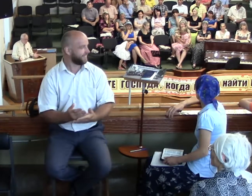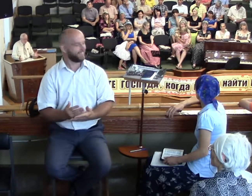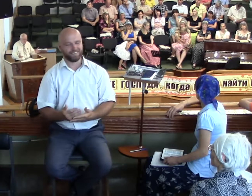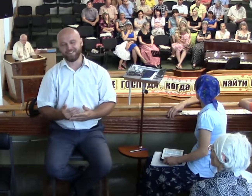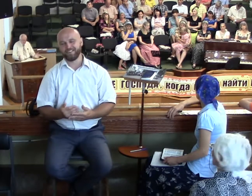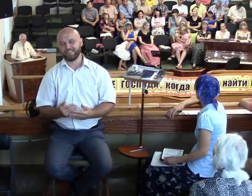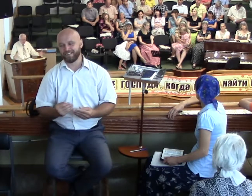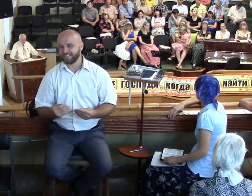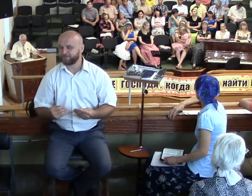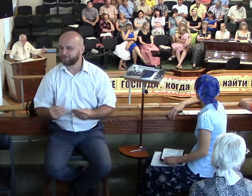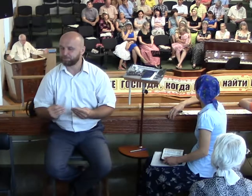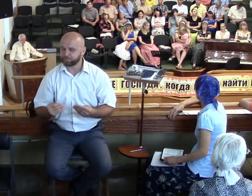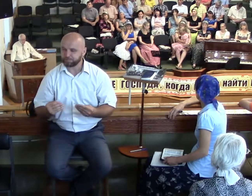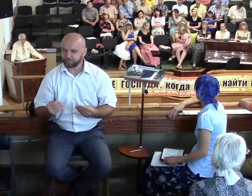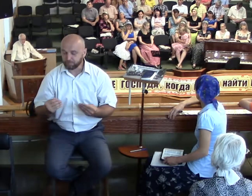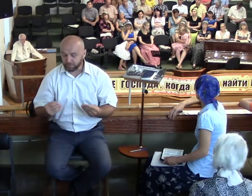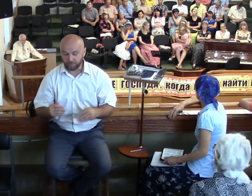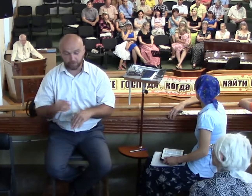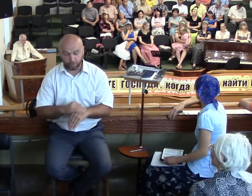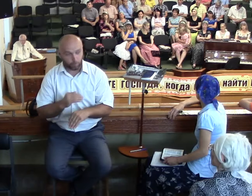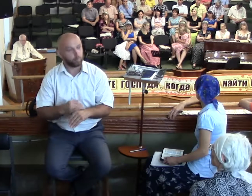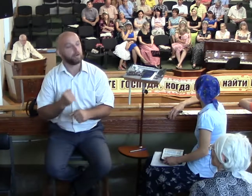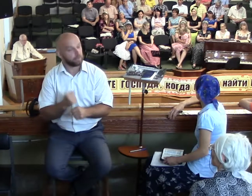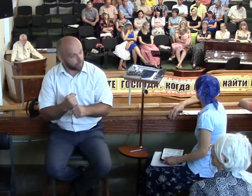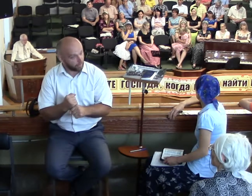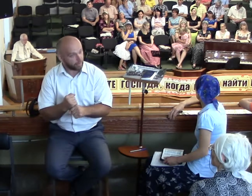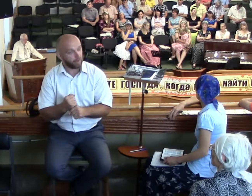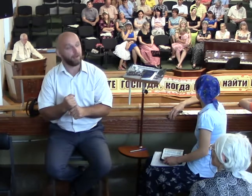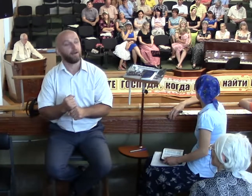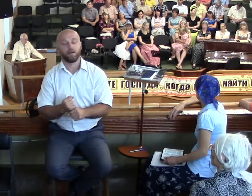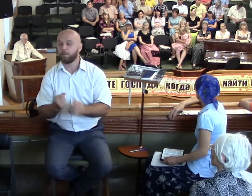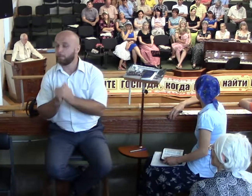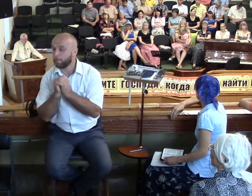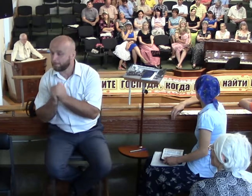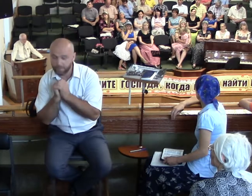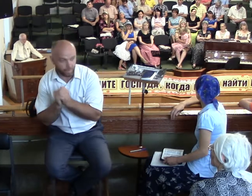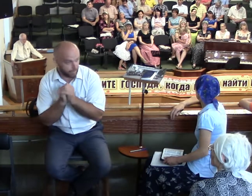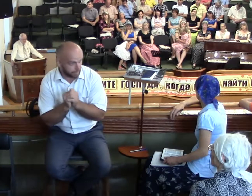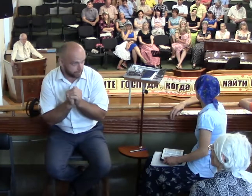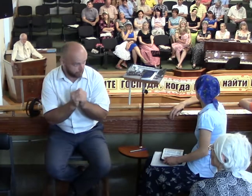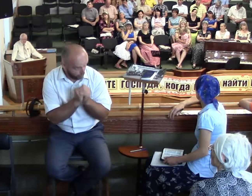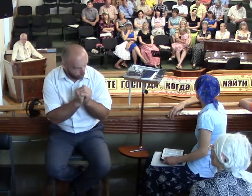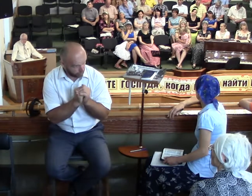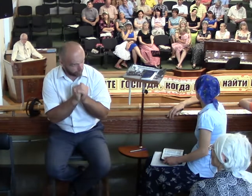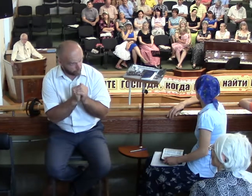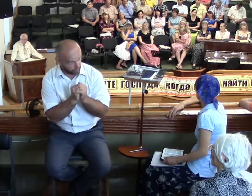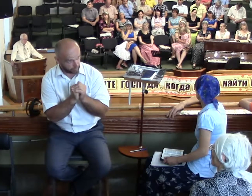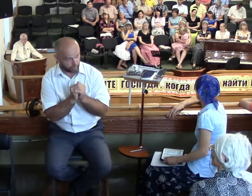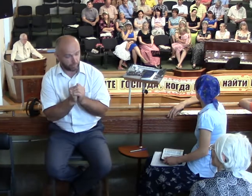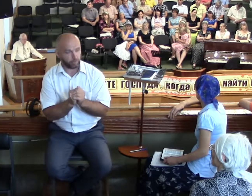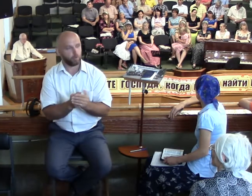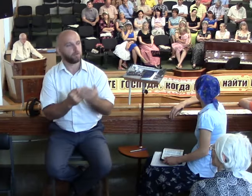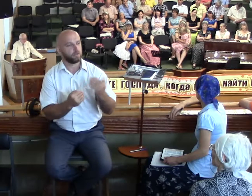но смотришь, и они рухнут, и они падают. В этом мире нет ничего надежного. И вот представьте себе,